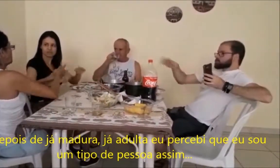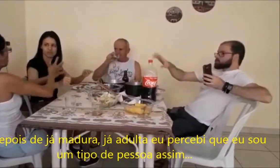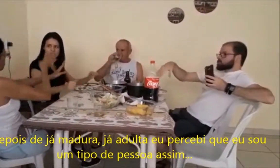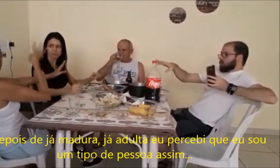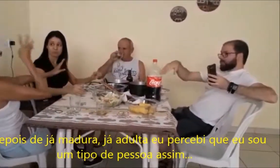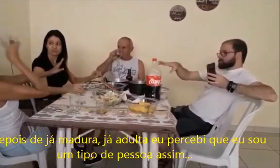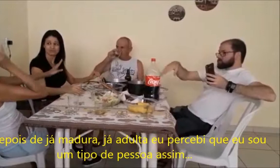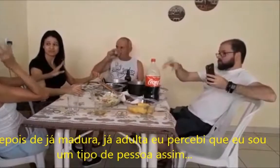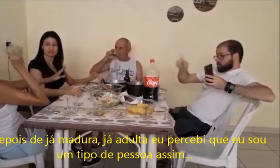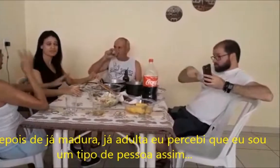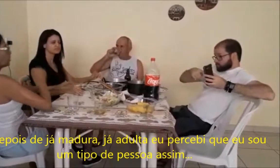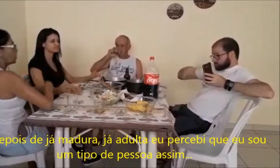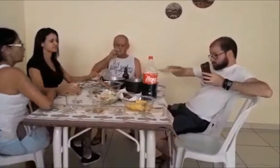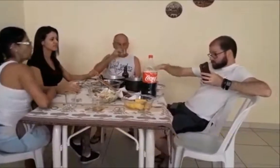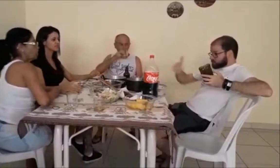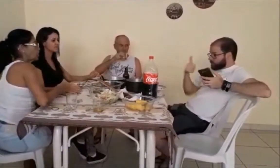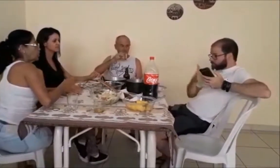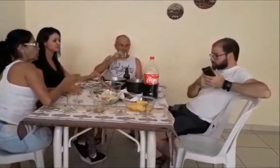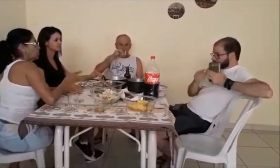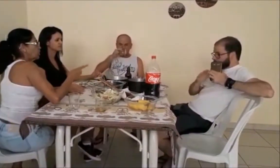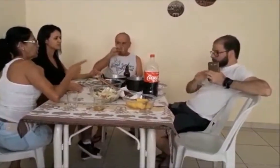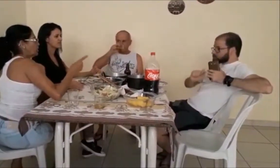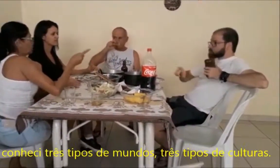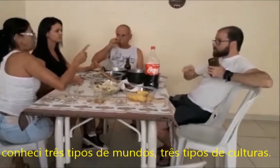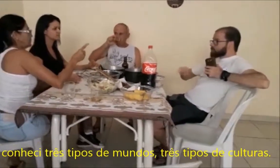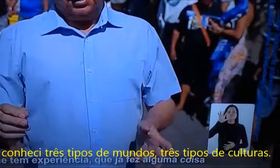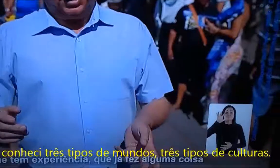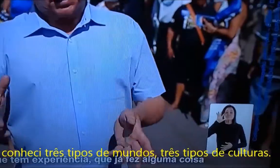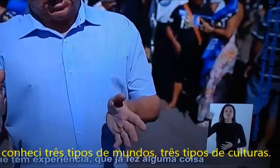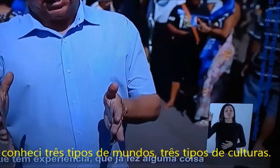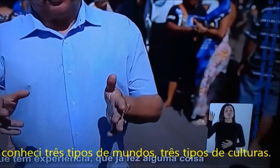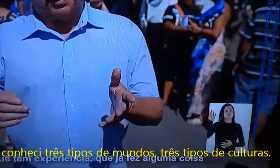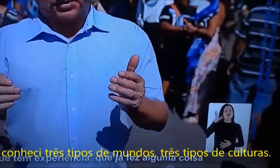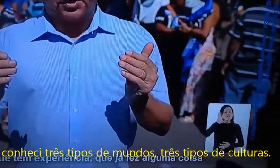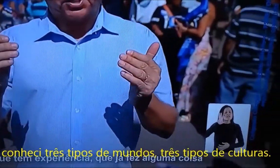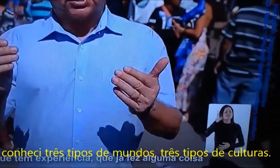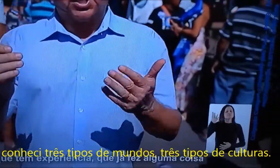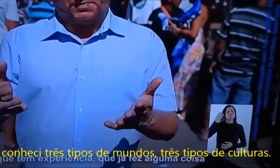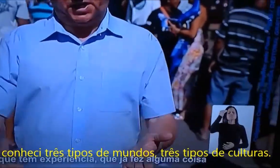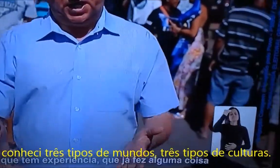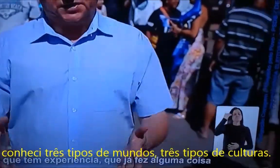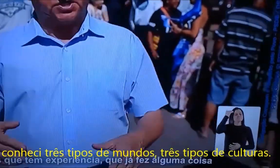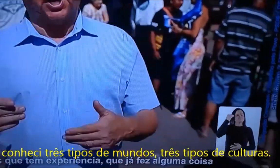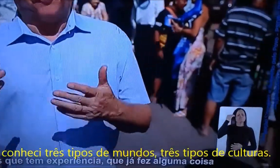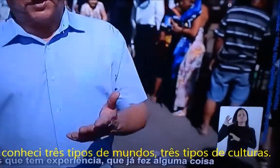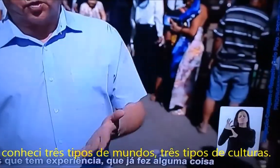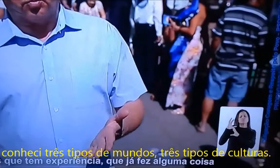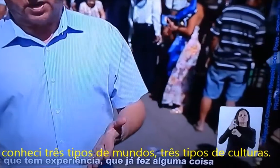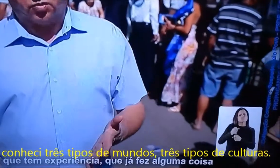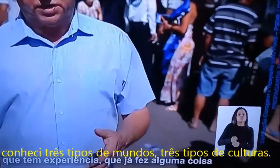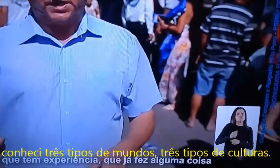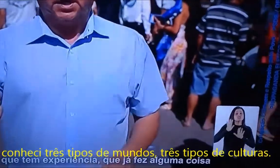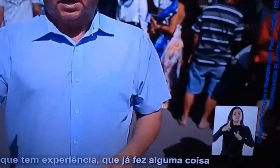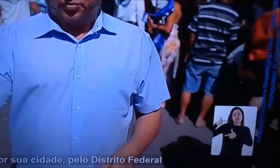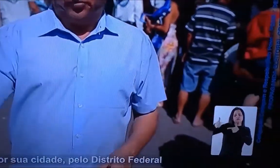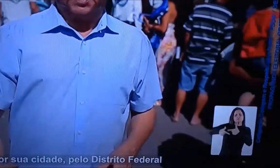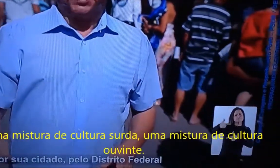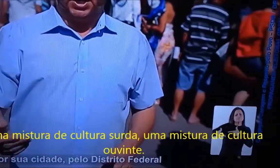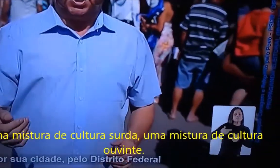eu sou um tipo de pessoa assim, que conheci três tipos de mundos, três tipos de cultura, uma mistura de